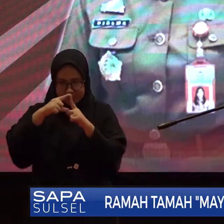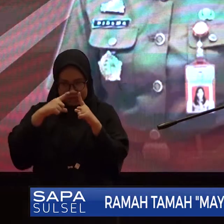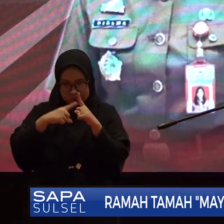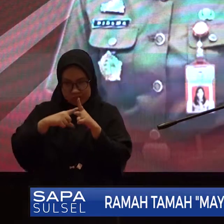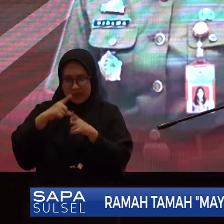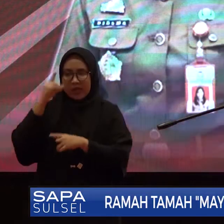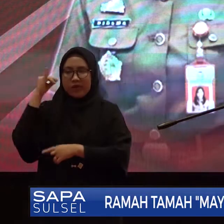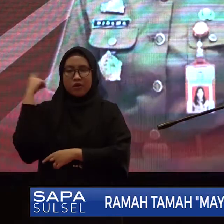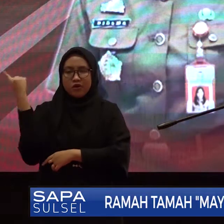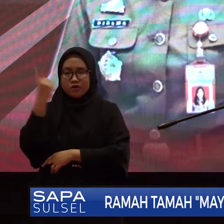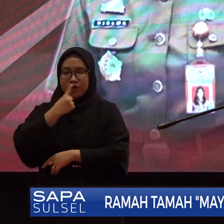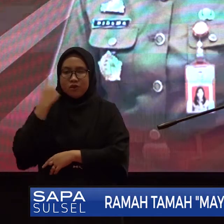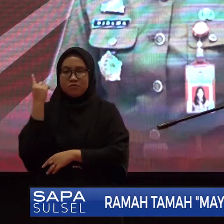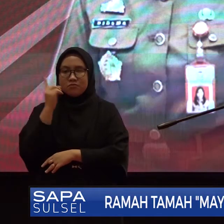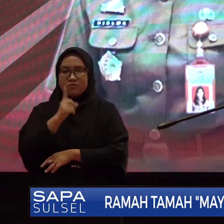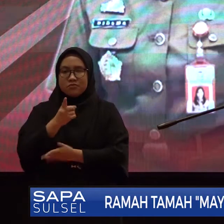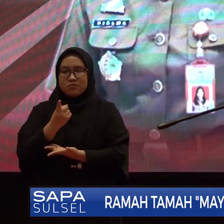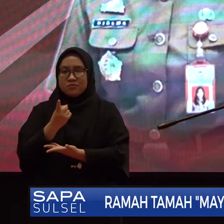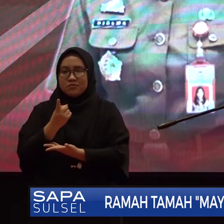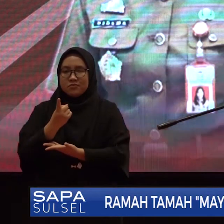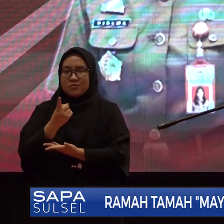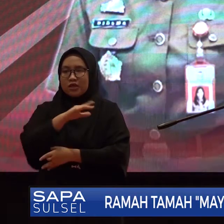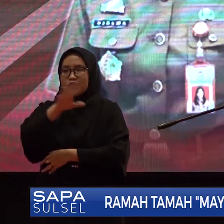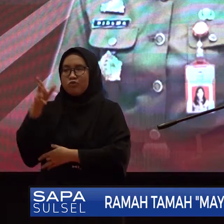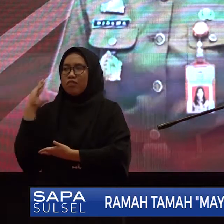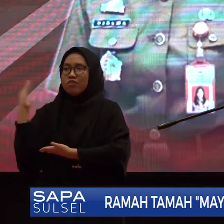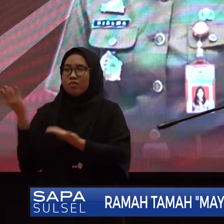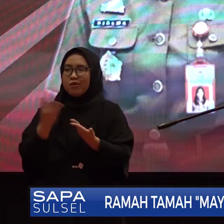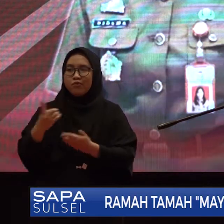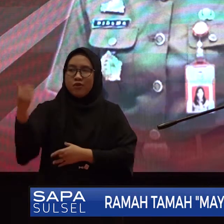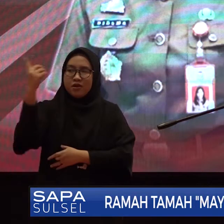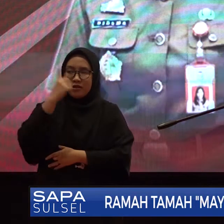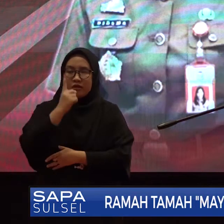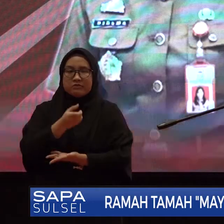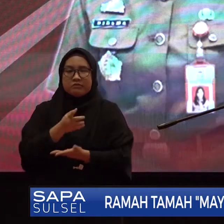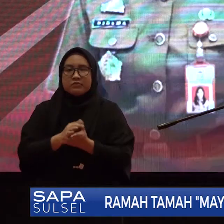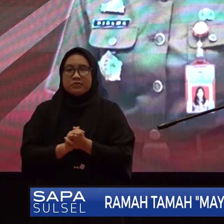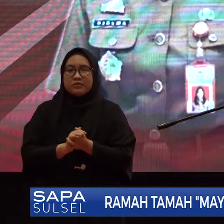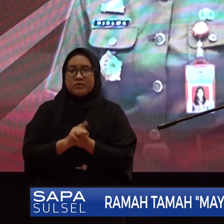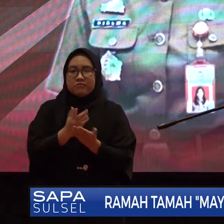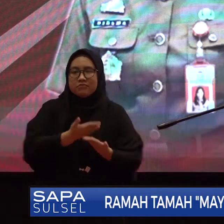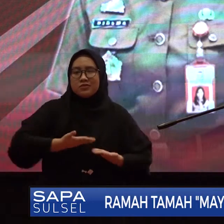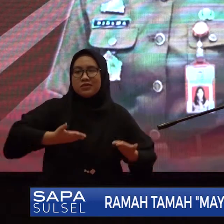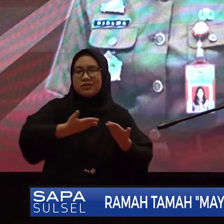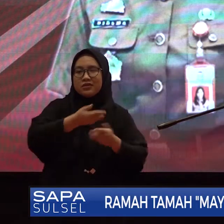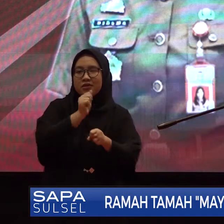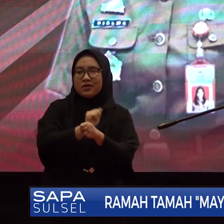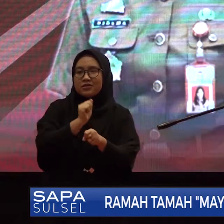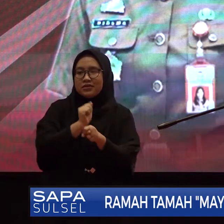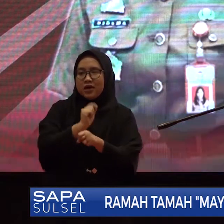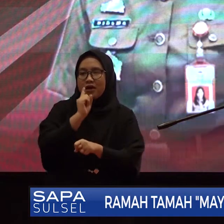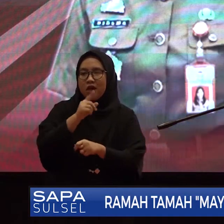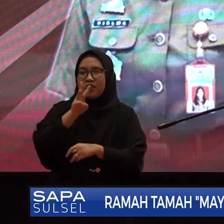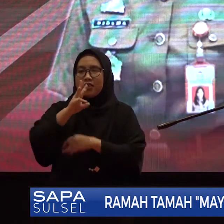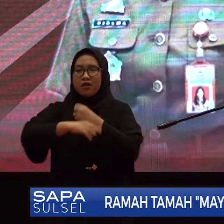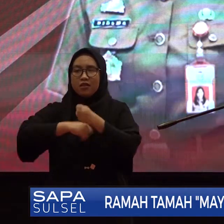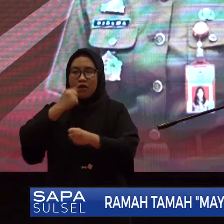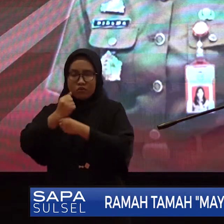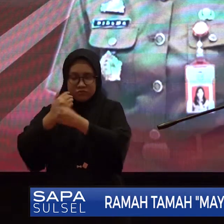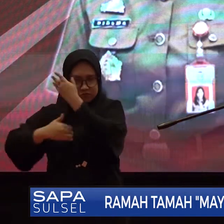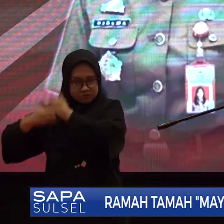internasional hadirin yang kami hormati kondisi Ketenagakerjaan dalam 3 tahun